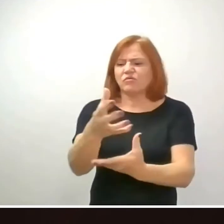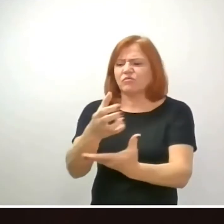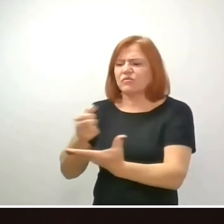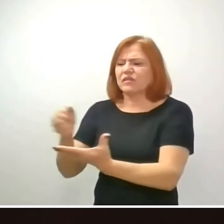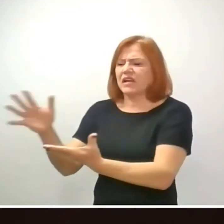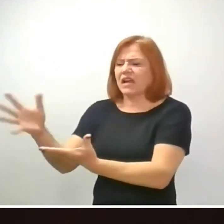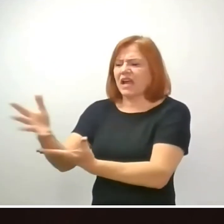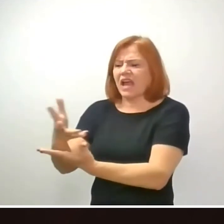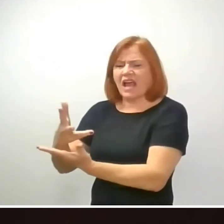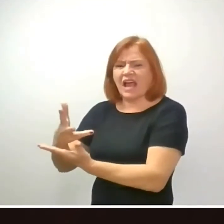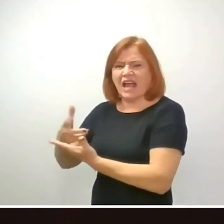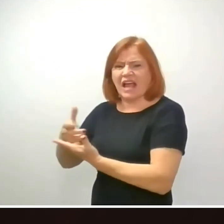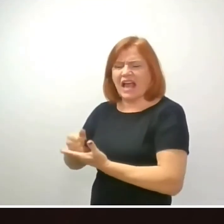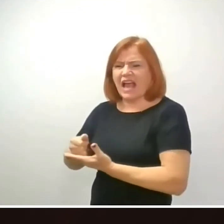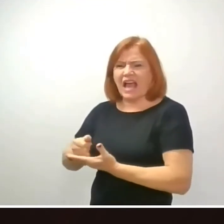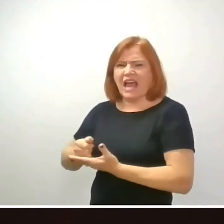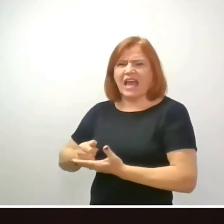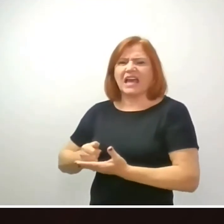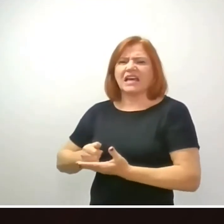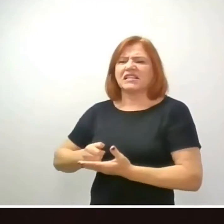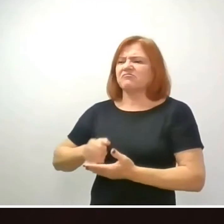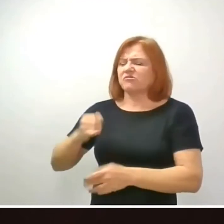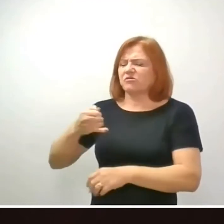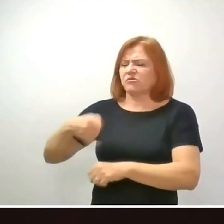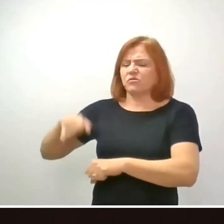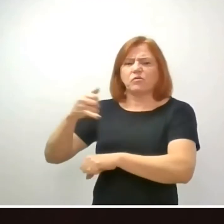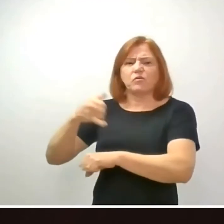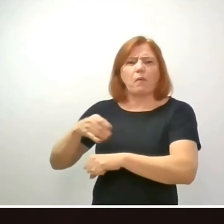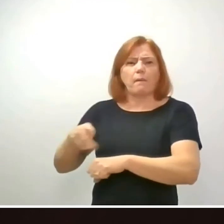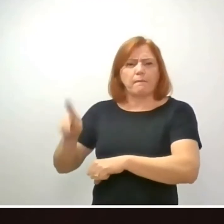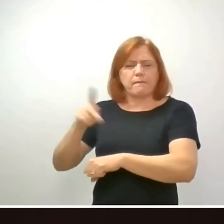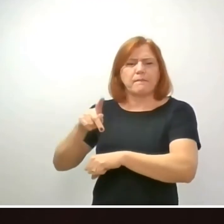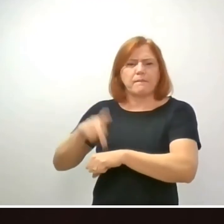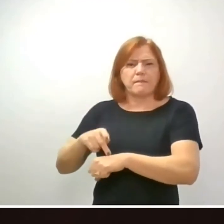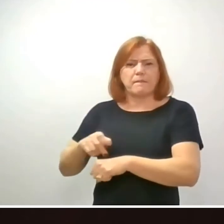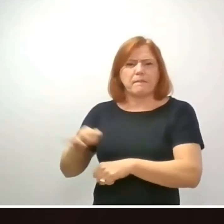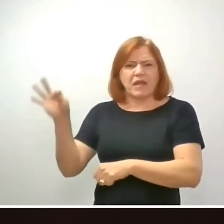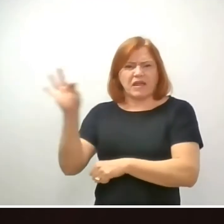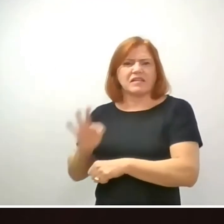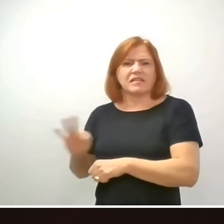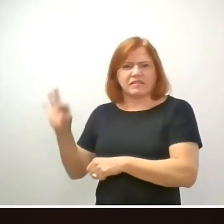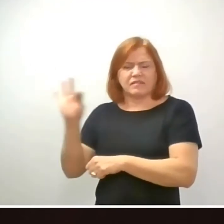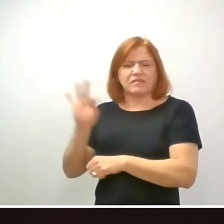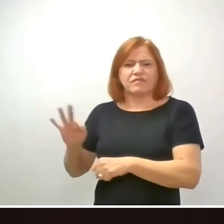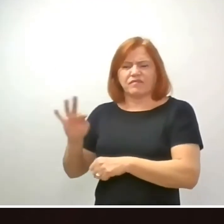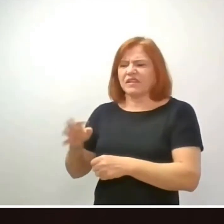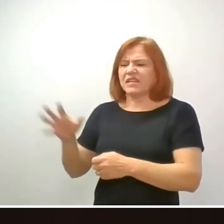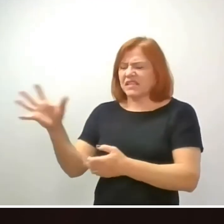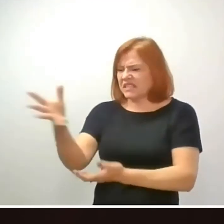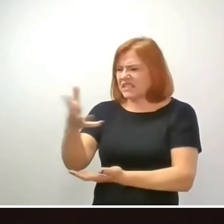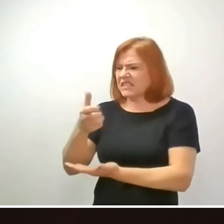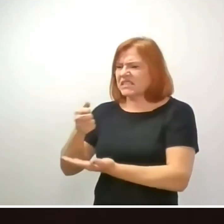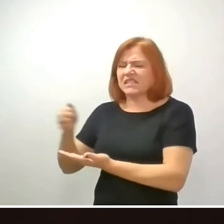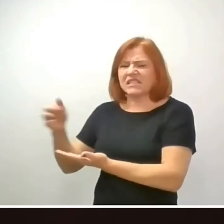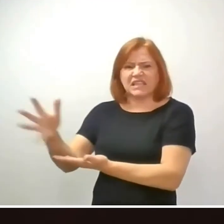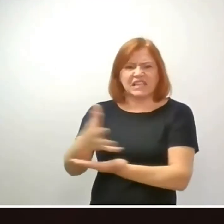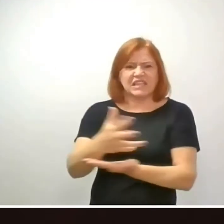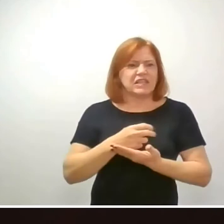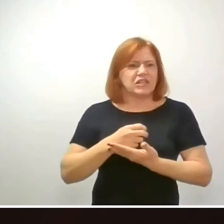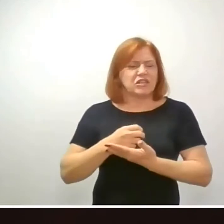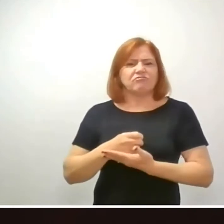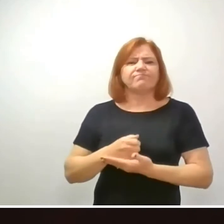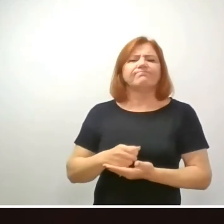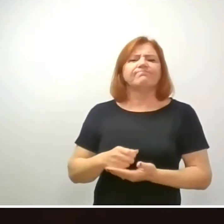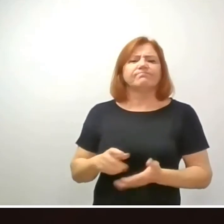Jezabel tomou a vinha de Nabote em 1º livro dos Reis, capítulo 21. Se você não